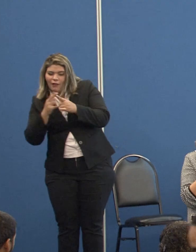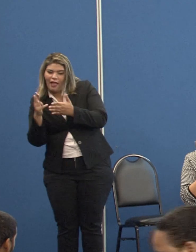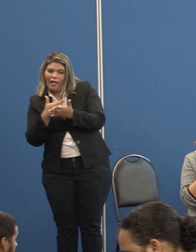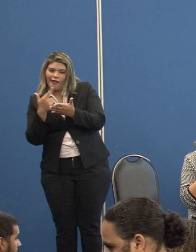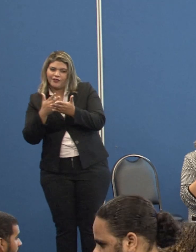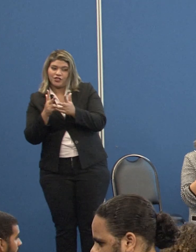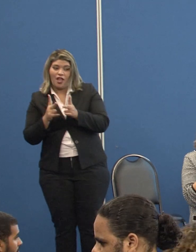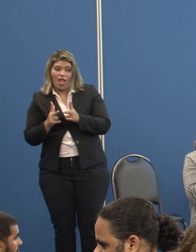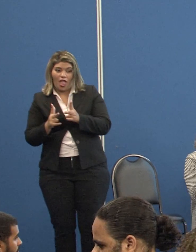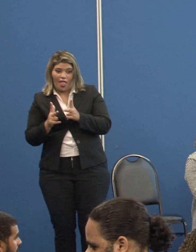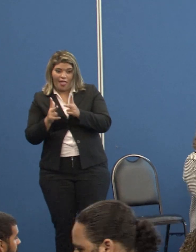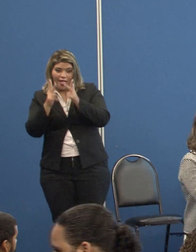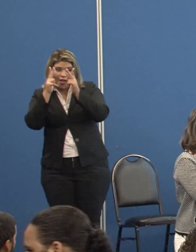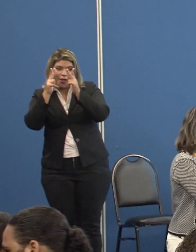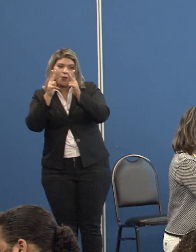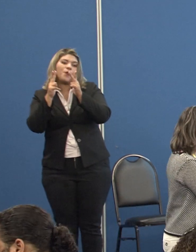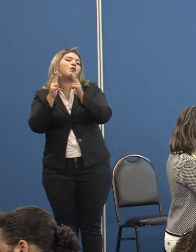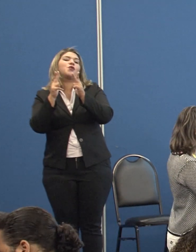palavras relacionadas.